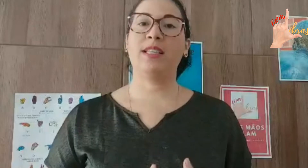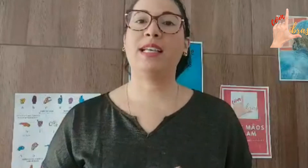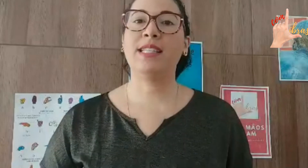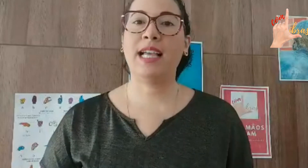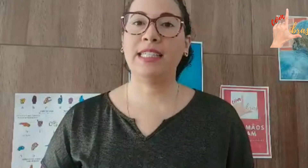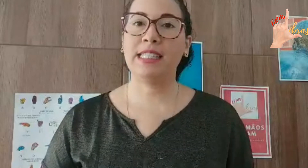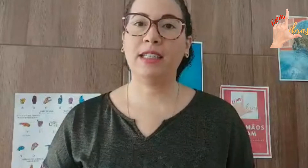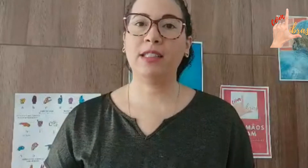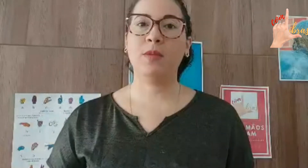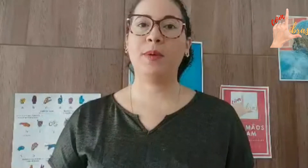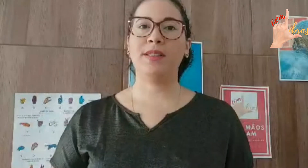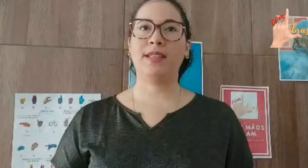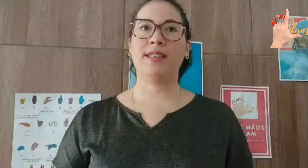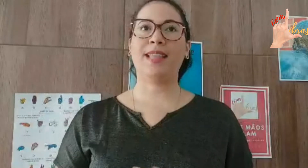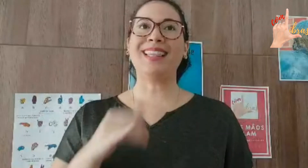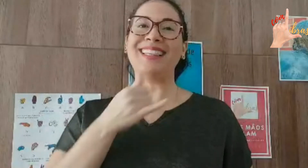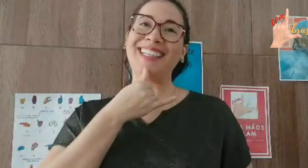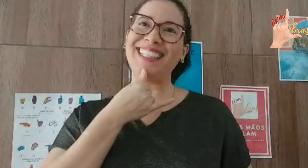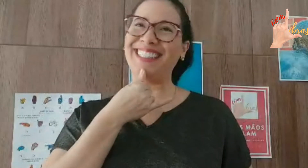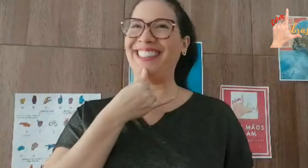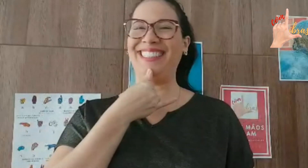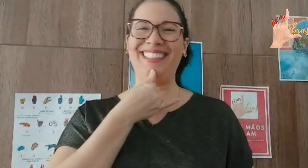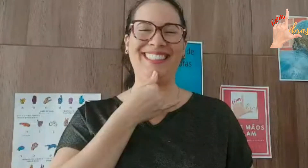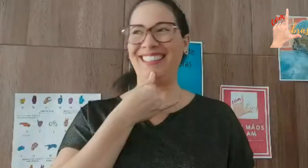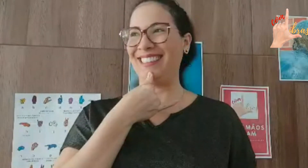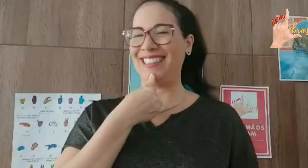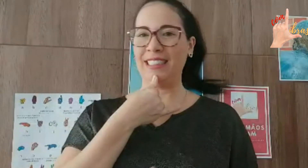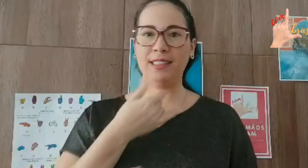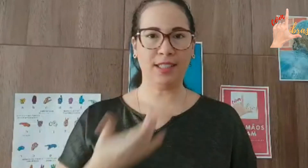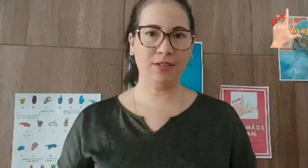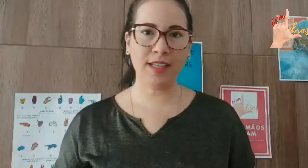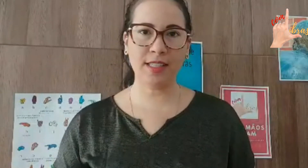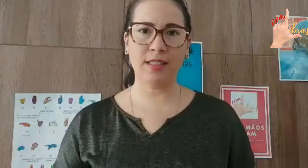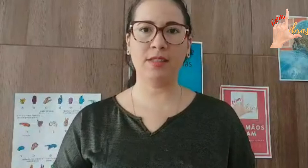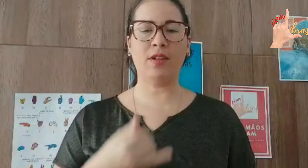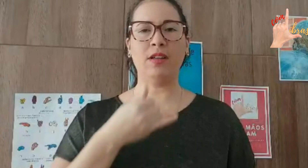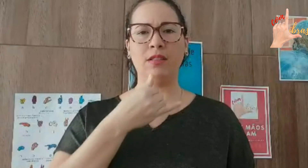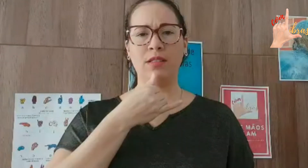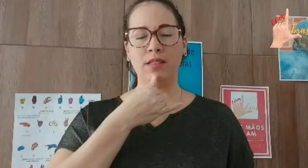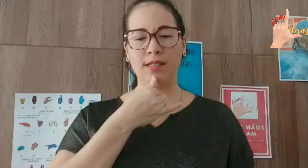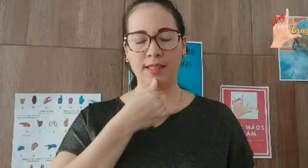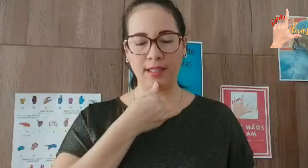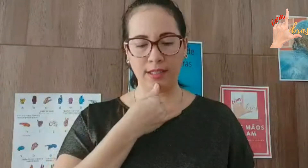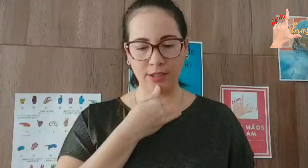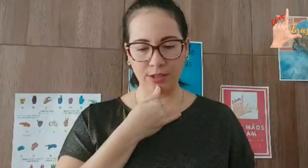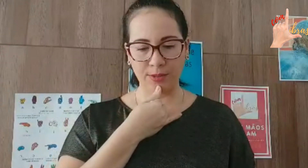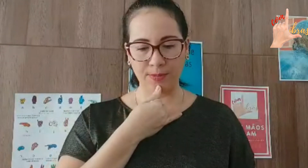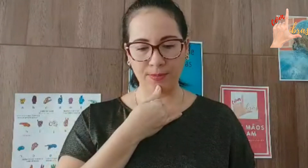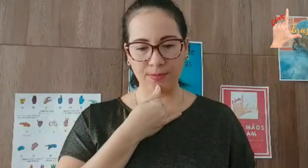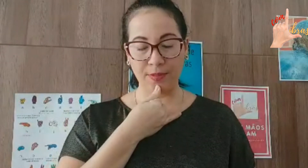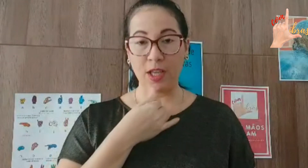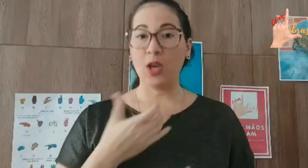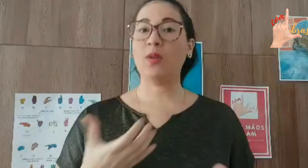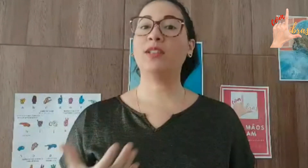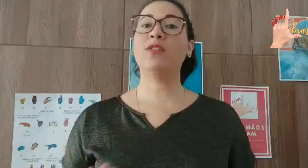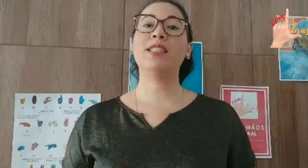está sinalizando, você não pode dizer que você está triste. Você não faz isso, ó. Você está triste. Quando você